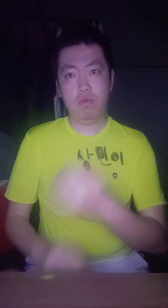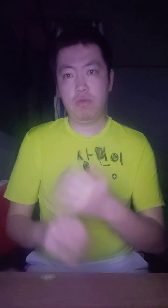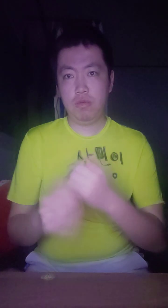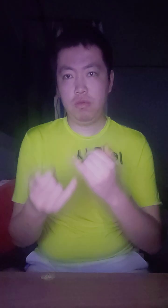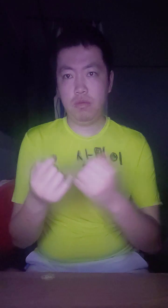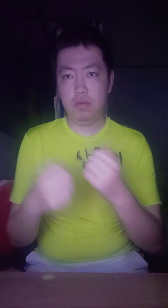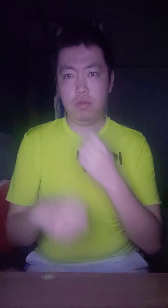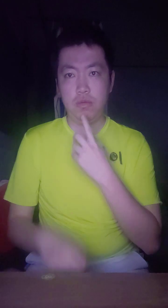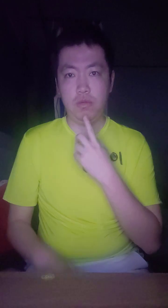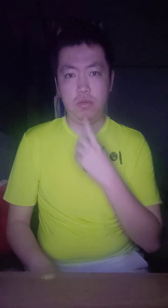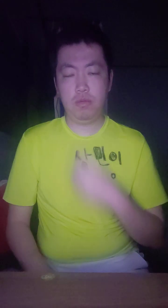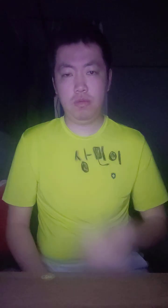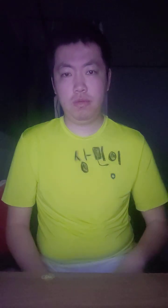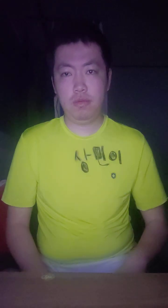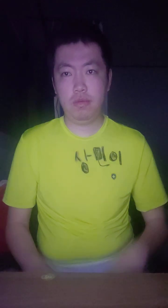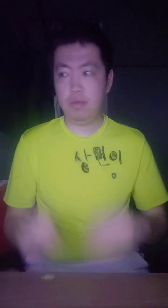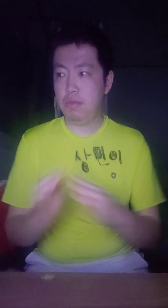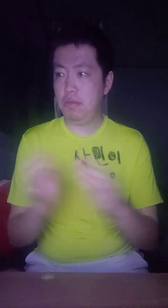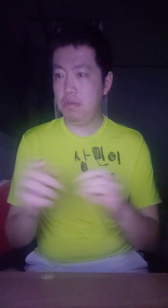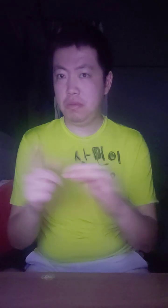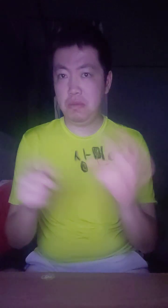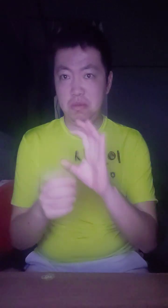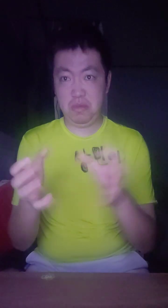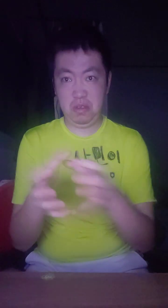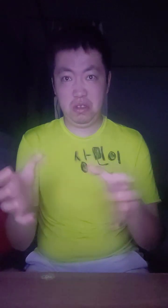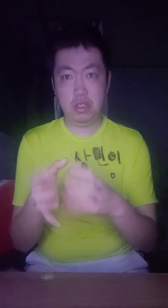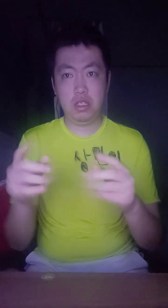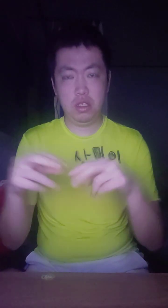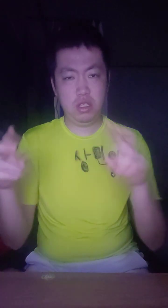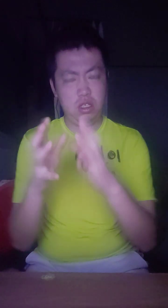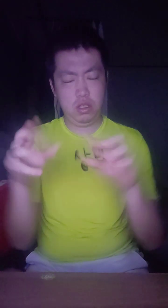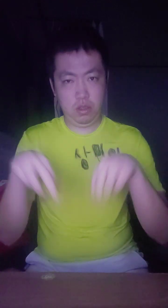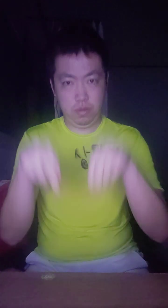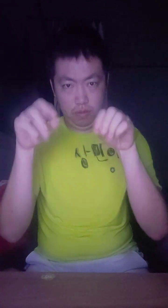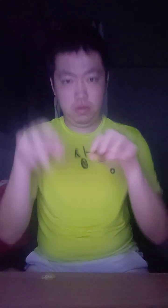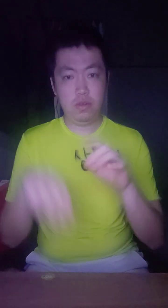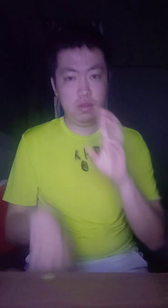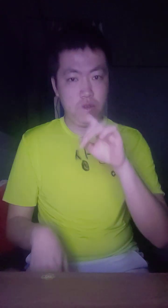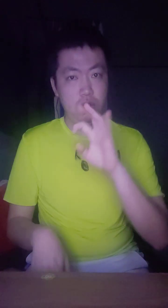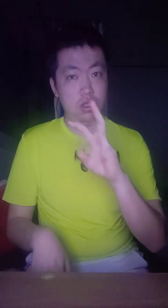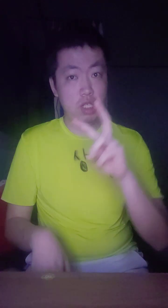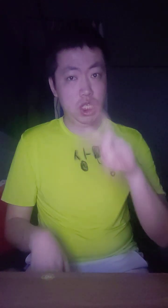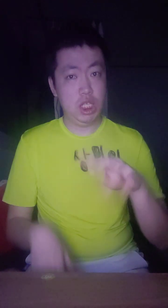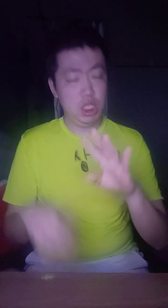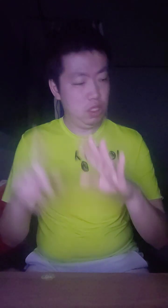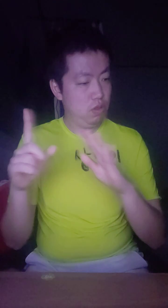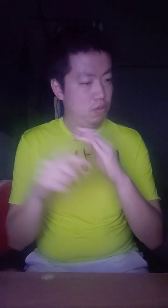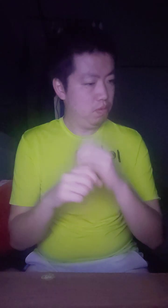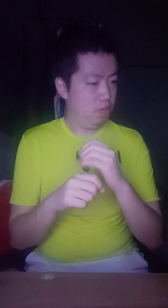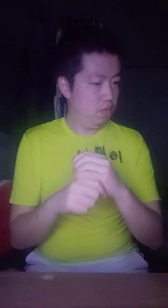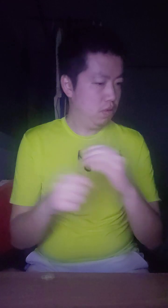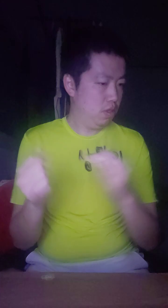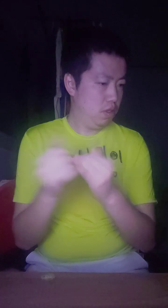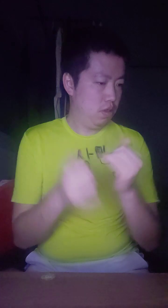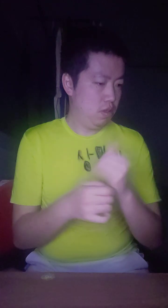필요하더라고요. 15년 이상 된 아파트에서 발생한 정전 사고 비율이 전체의 70%에 육박하는 걸로